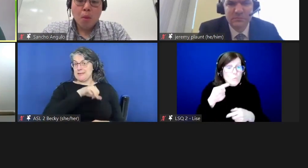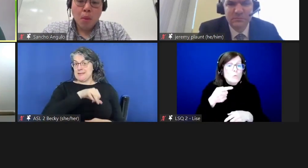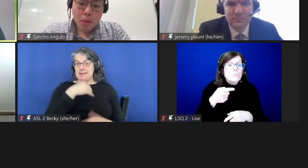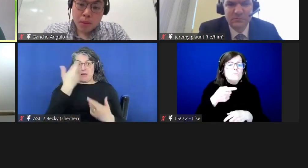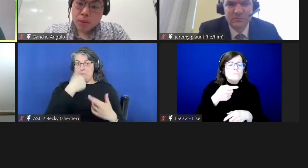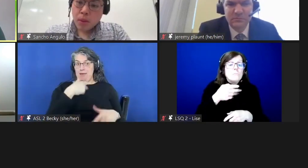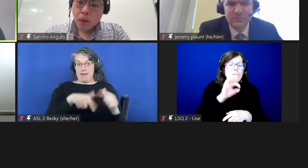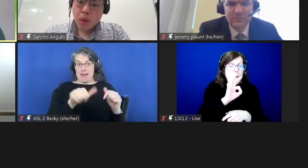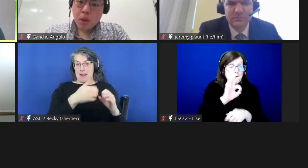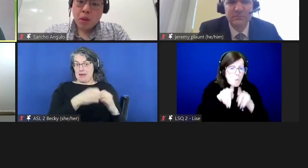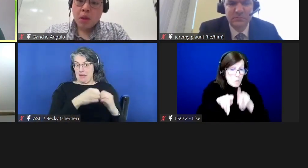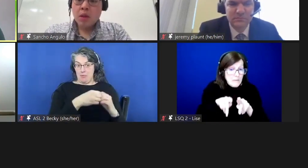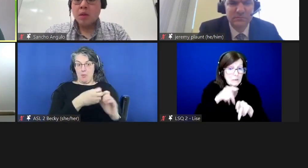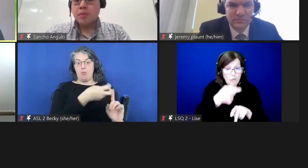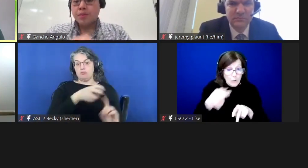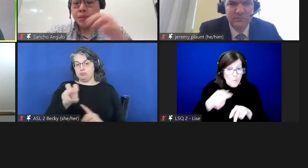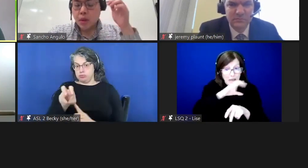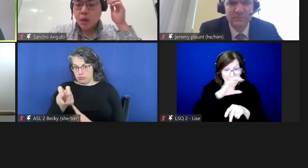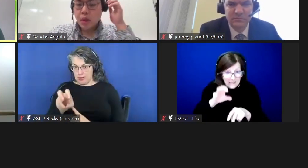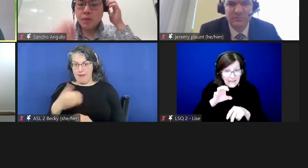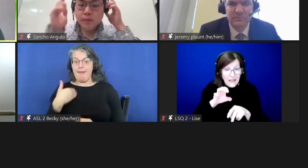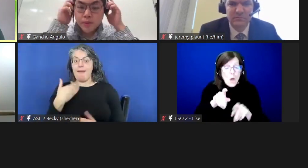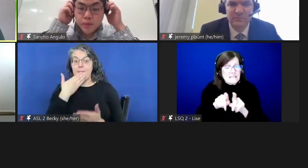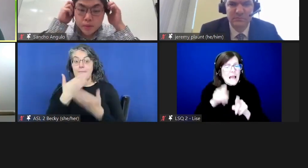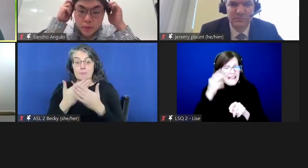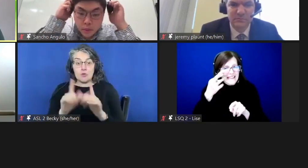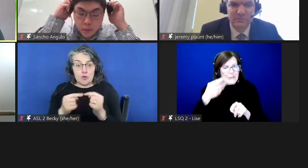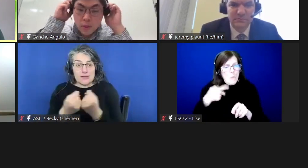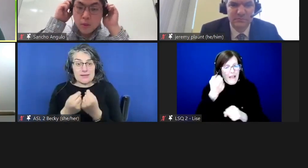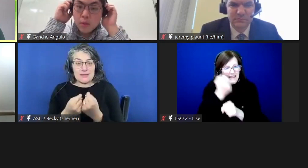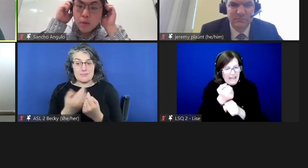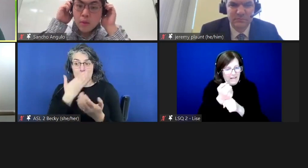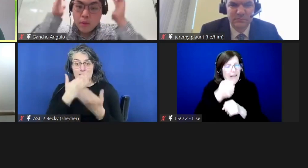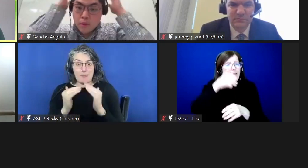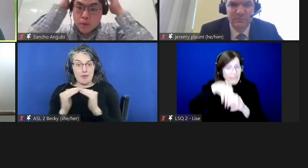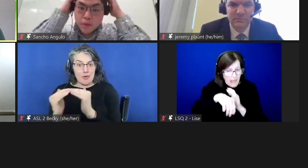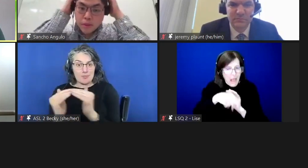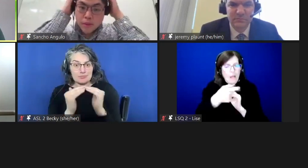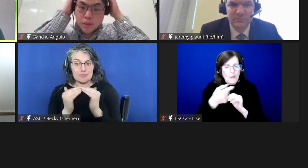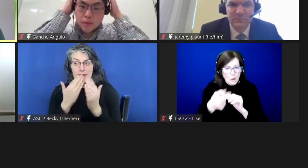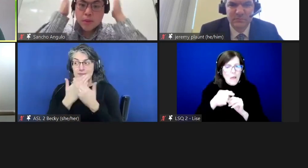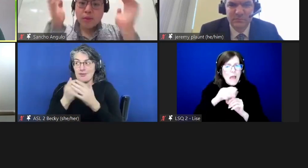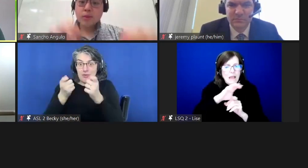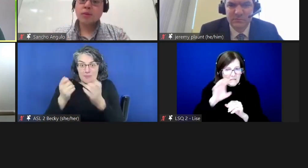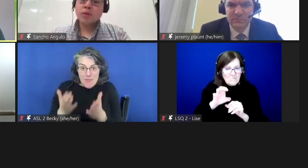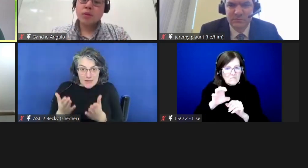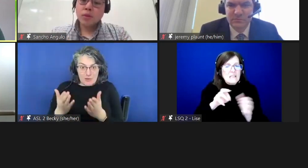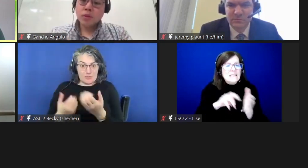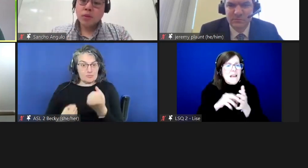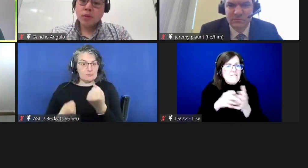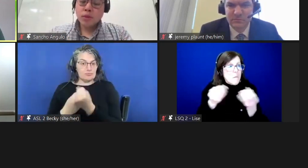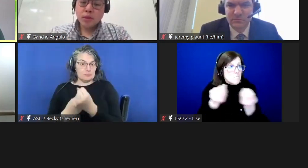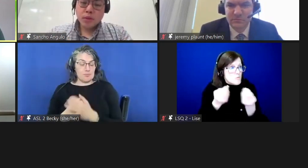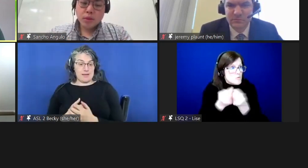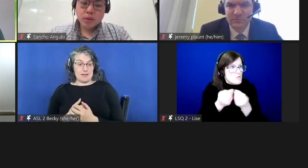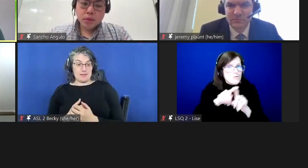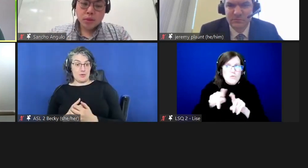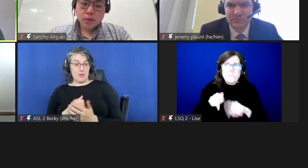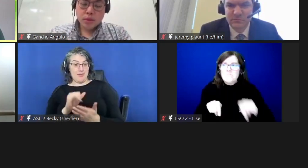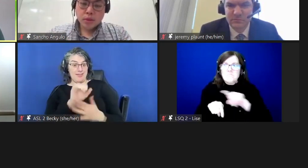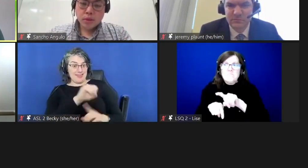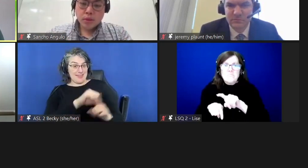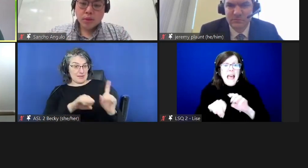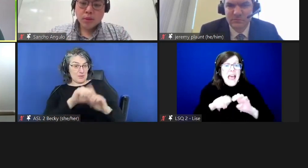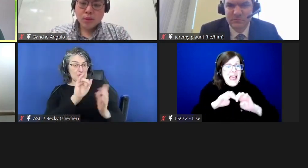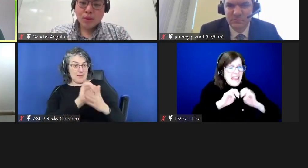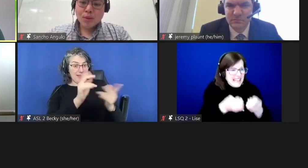c'est qu'elle est nombreuse et il y a de bonnes équipes, il y a de bons collègues. Donc, si vous